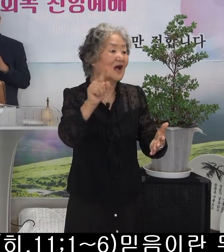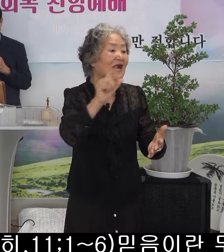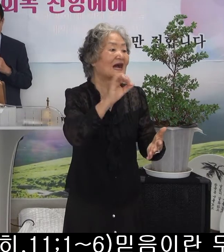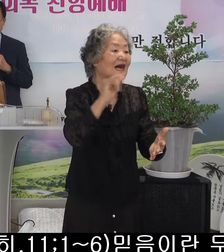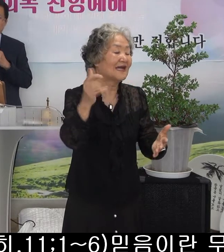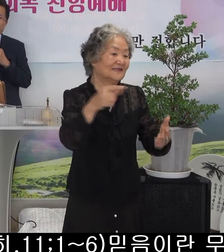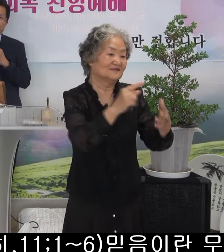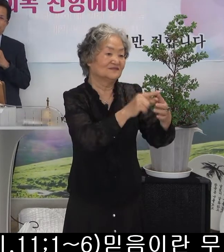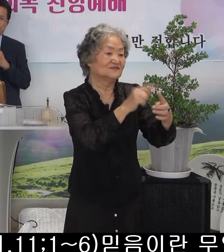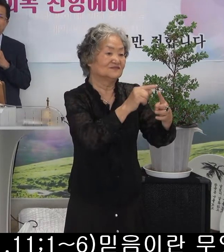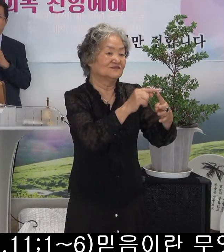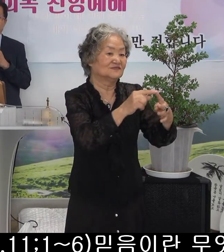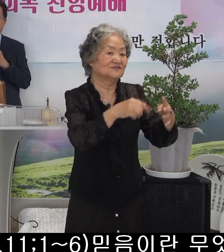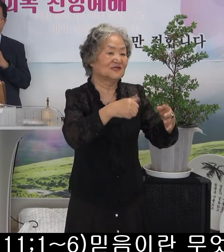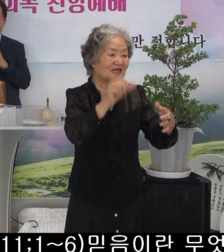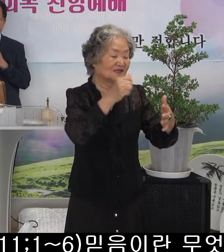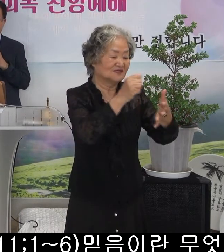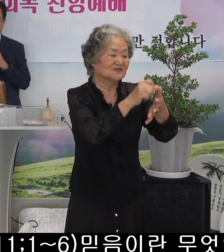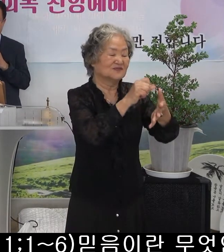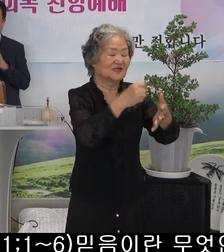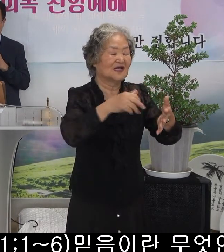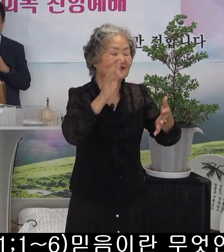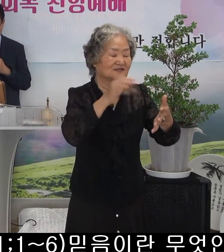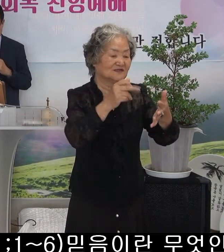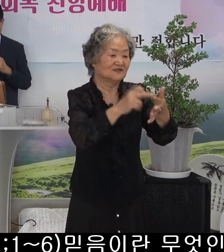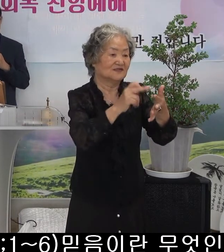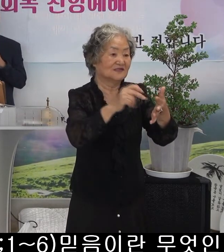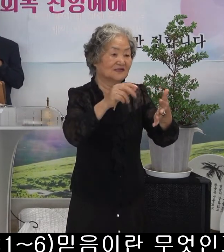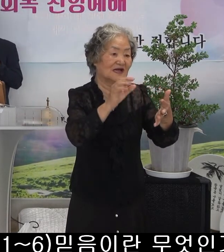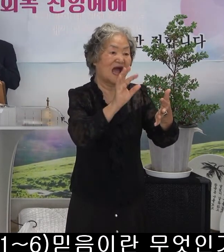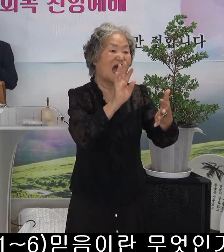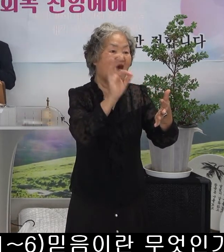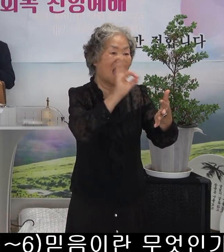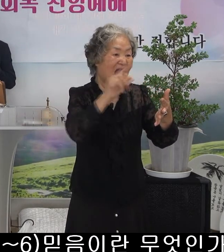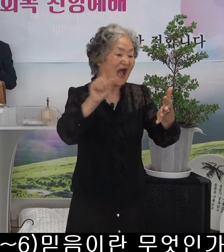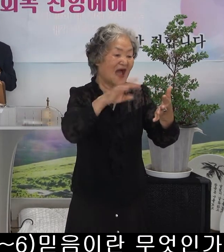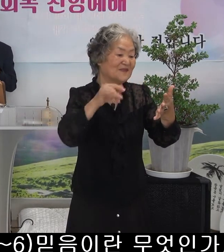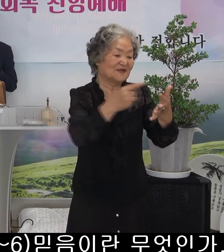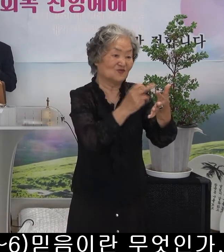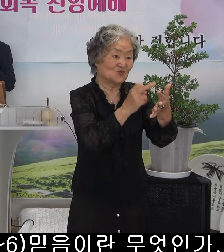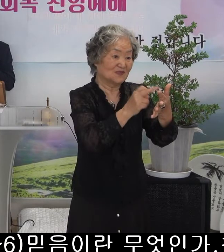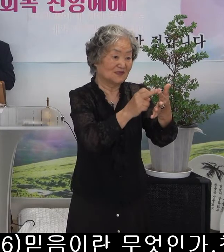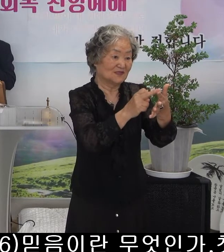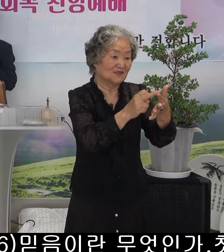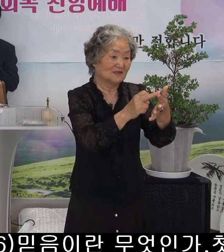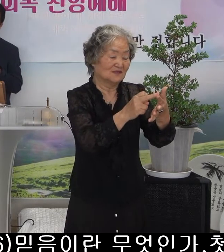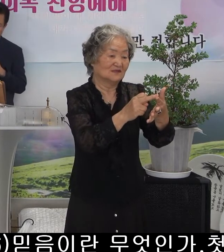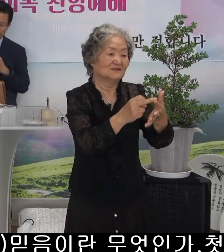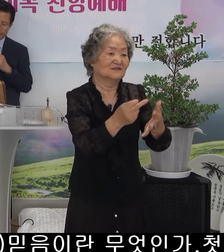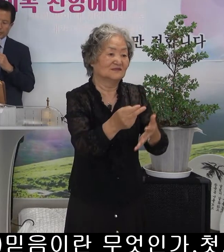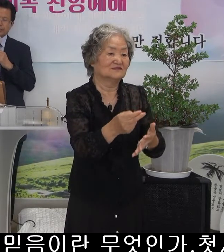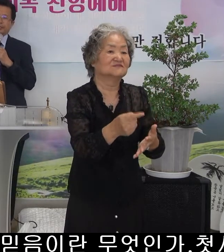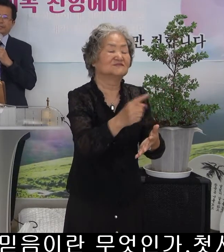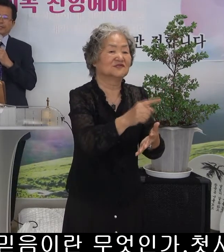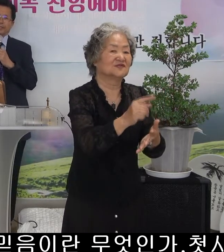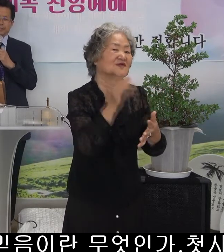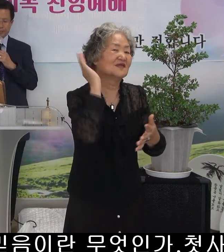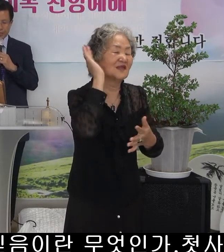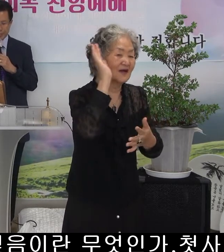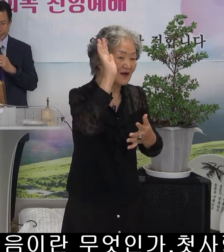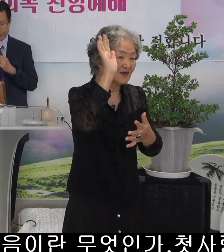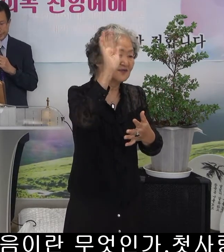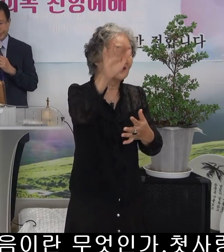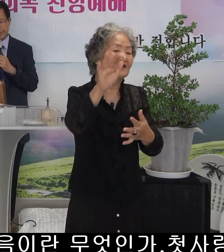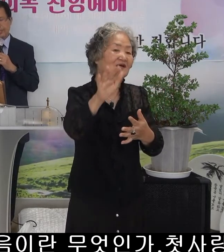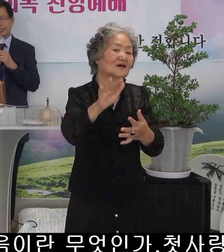치는 목동으로 살아가고 있습니다. 그들은 훗날에 성인이 되어서 이제 하나님께 제사를 드립니다.